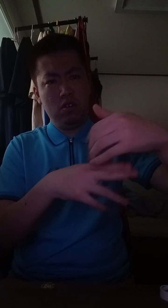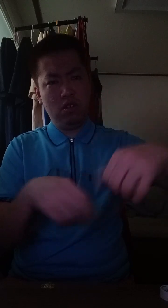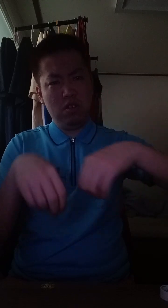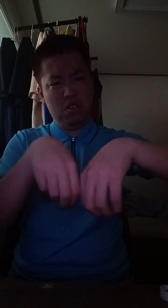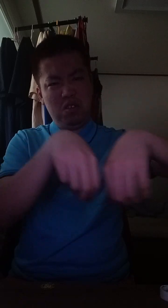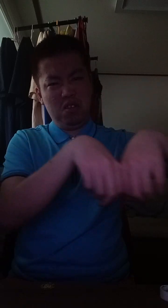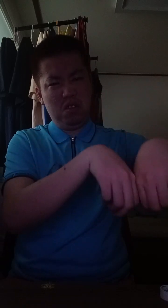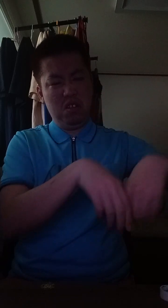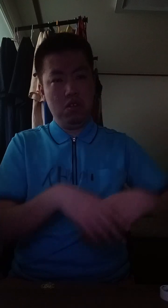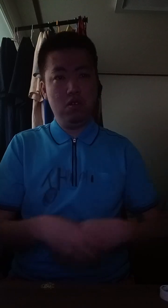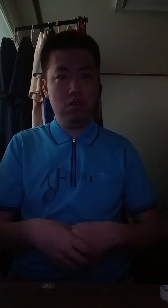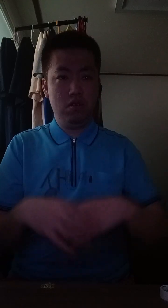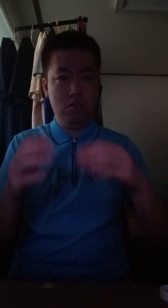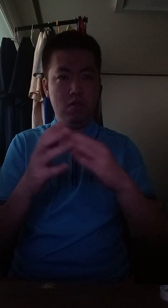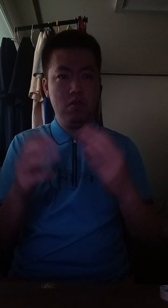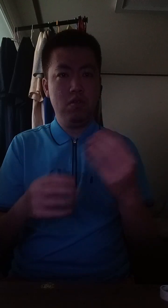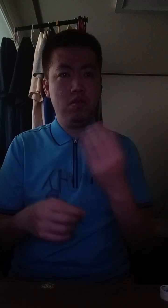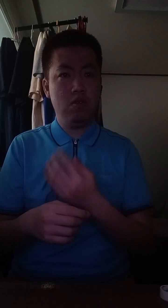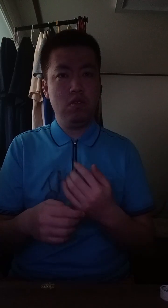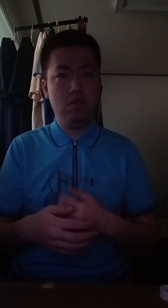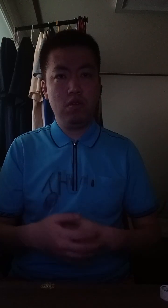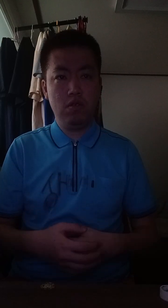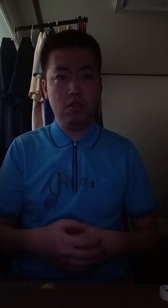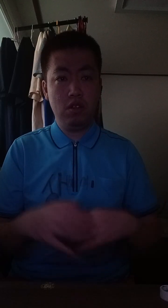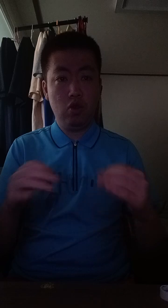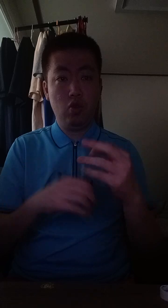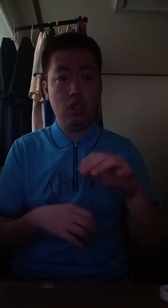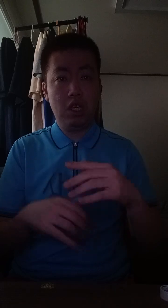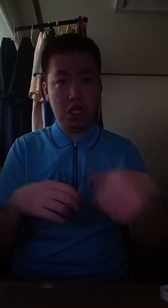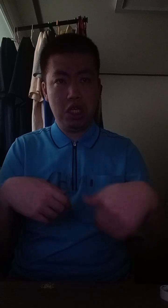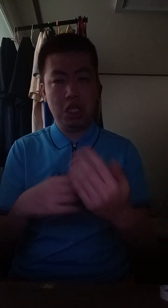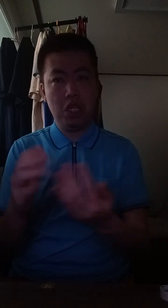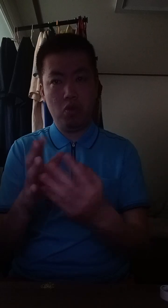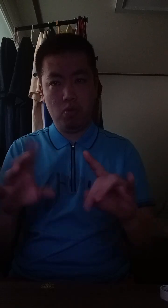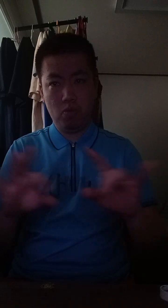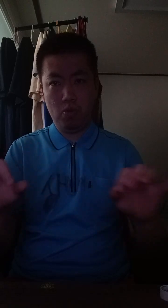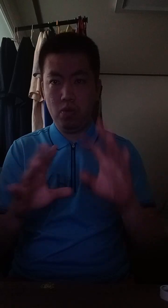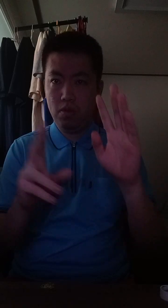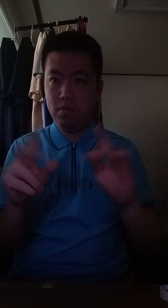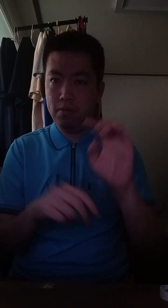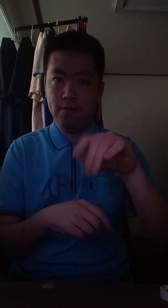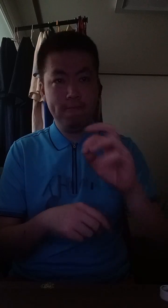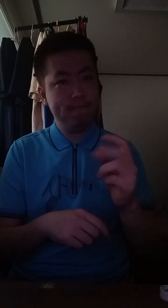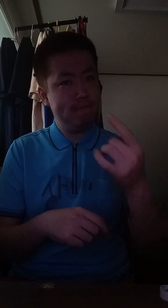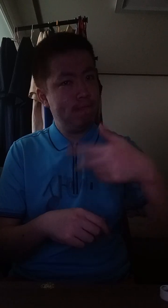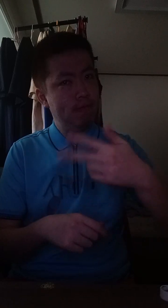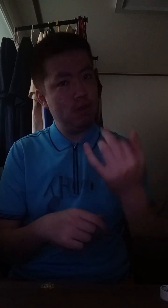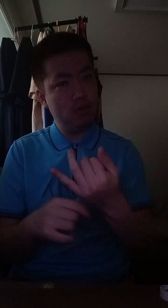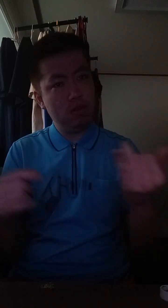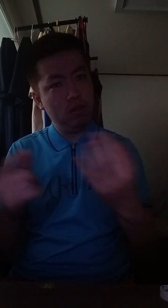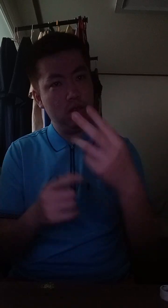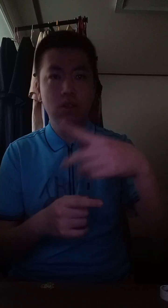수도 있잖아요. 그게 너무 겁나가지고. 서울 지하철 승강장의 약 18%, 3,300여 곳의 승강장